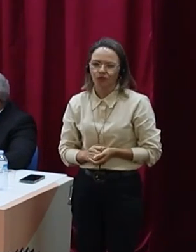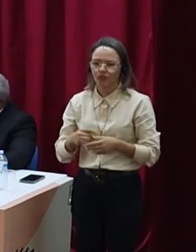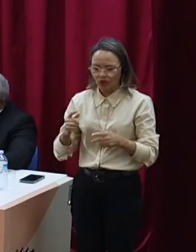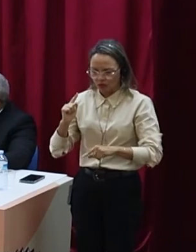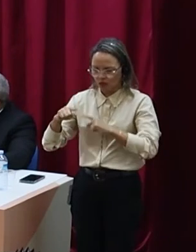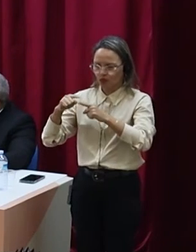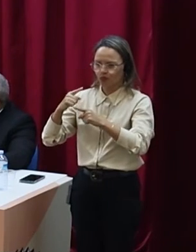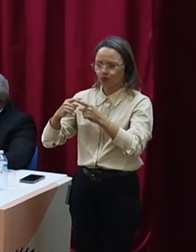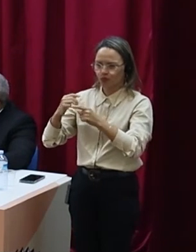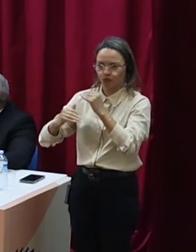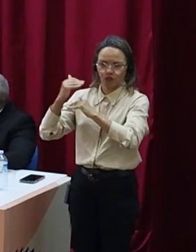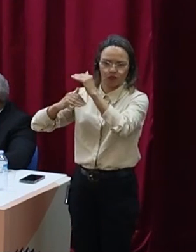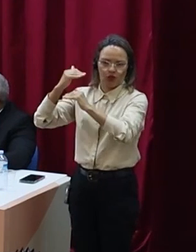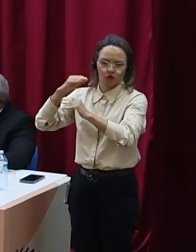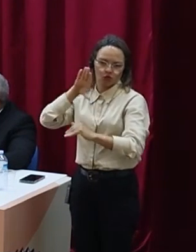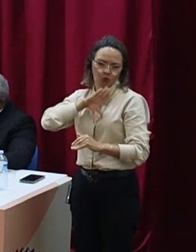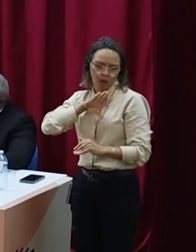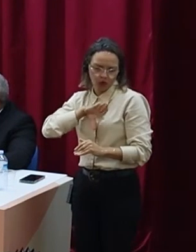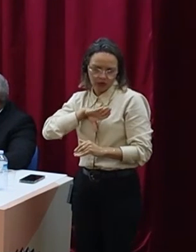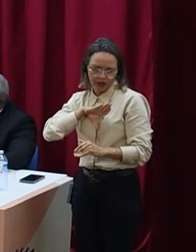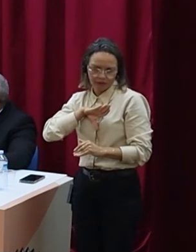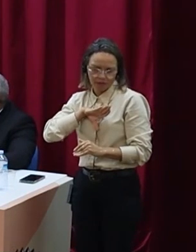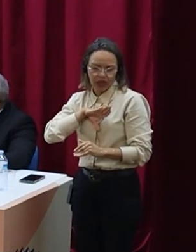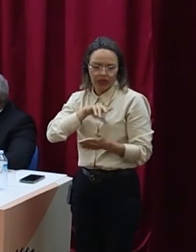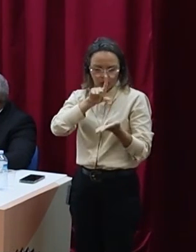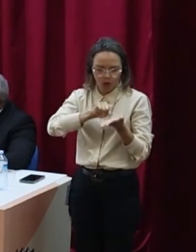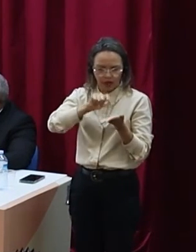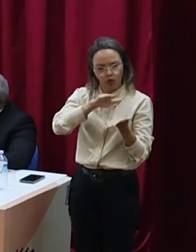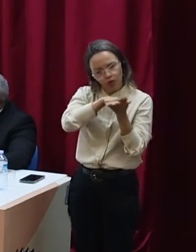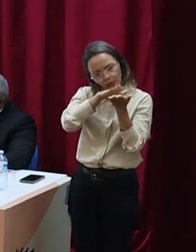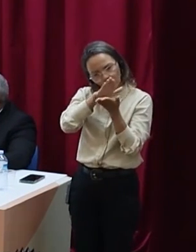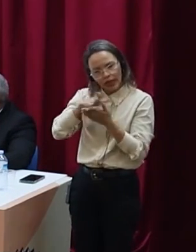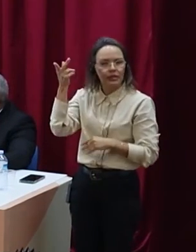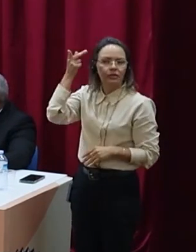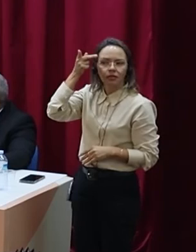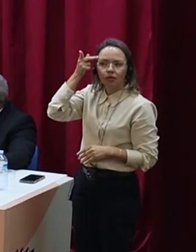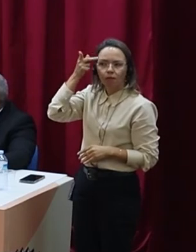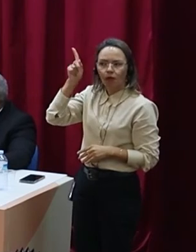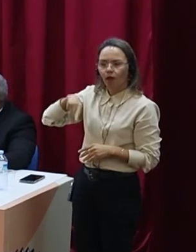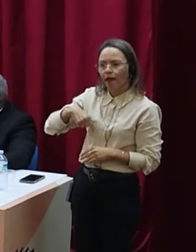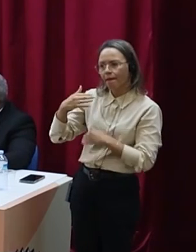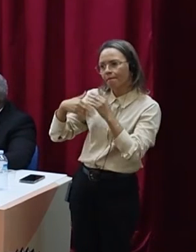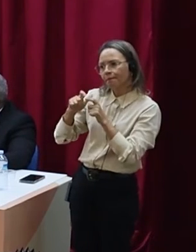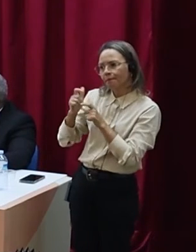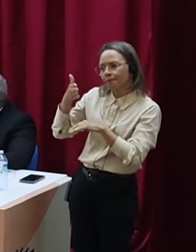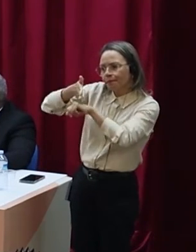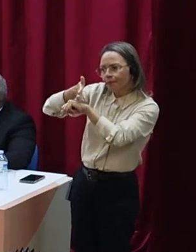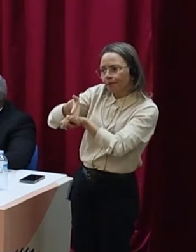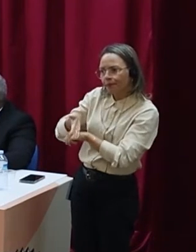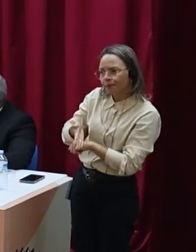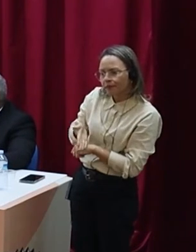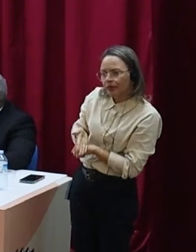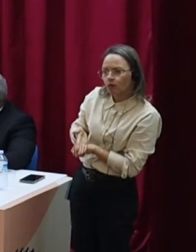artículo que publiqué en San Pablo, La migración paraguaya y la lengua guaraní, ese artículo me valió